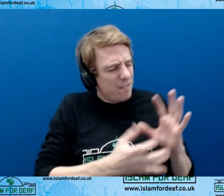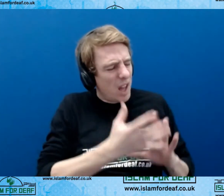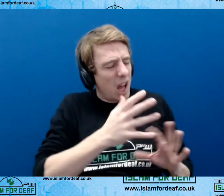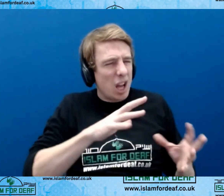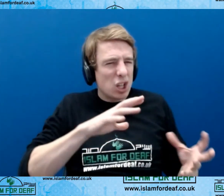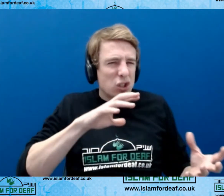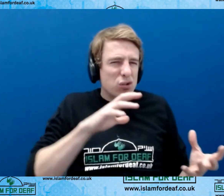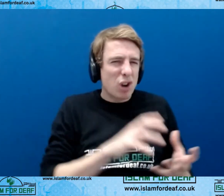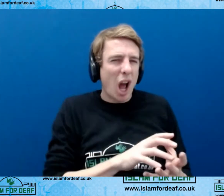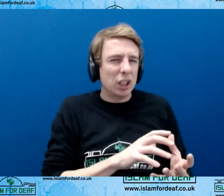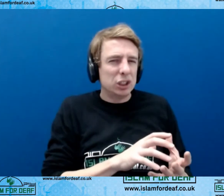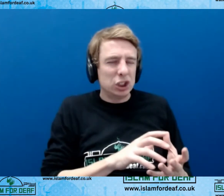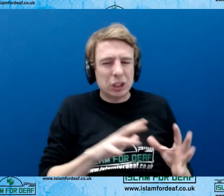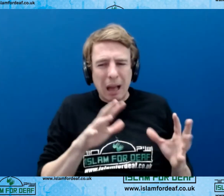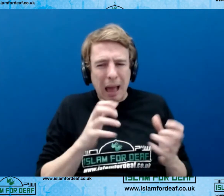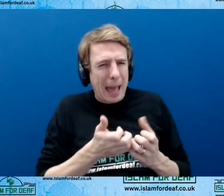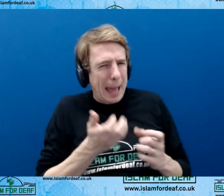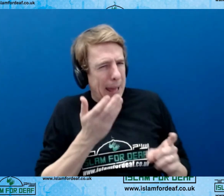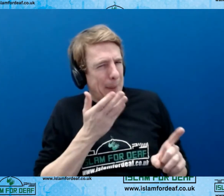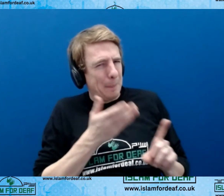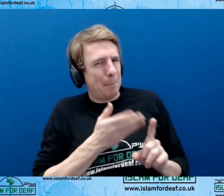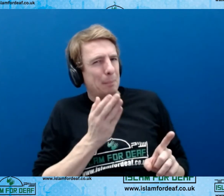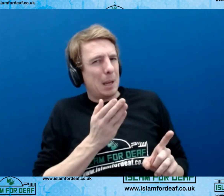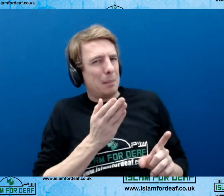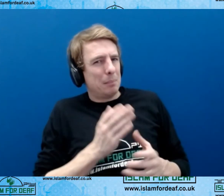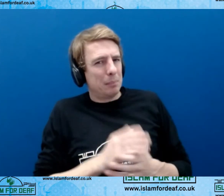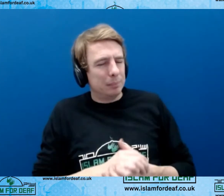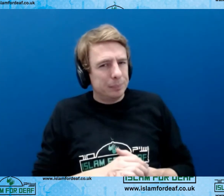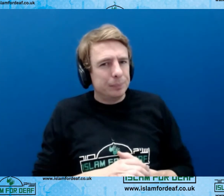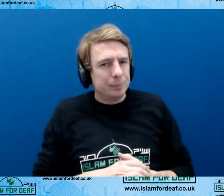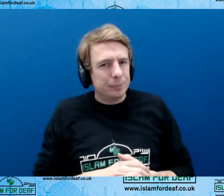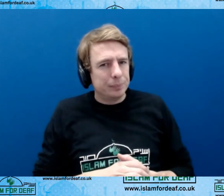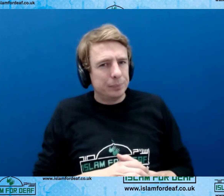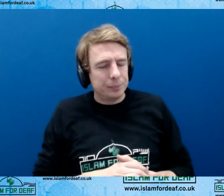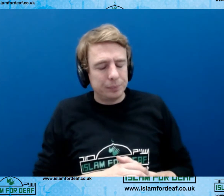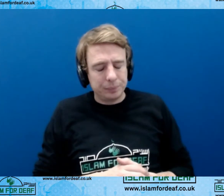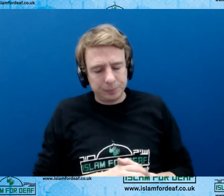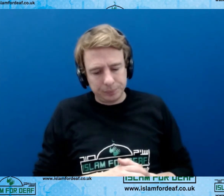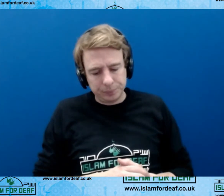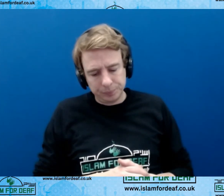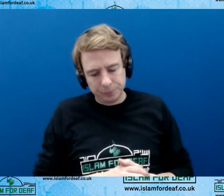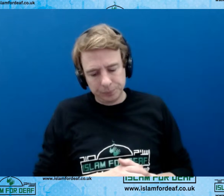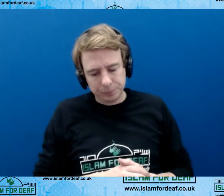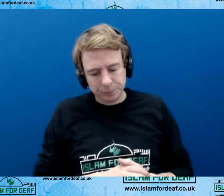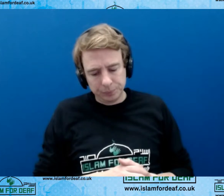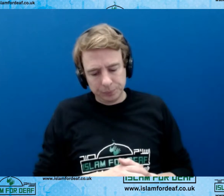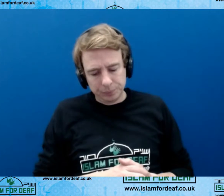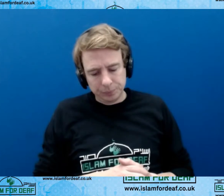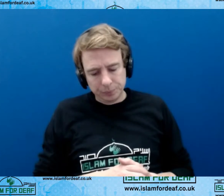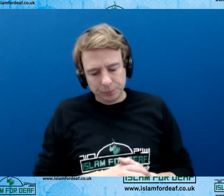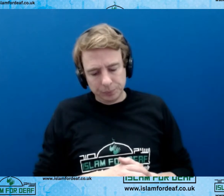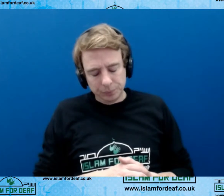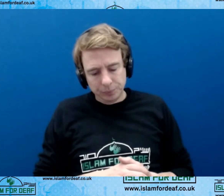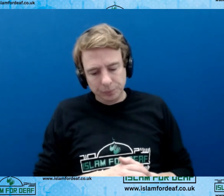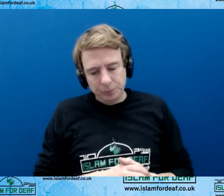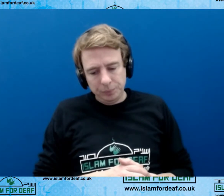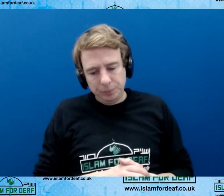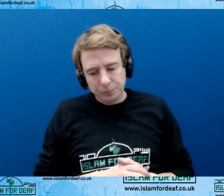نار الله الموقدة أي المسعرة المولعة شديدة الإيقاد شديدة